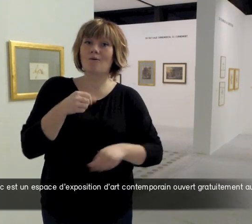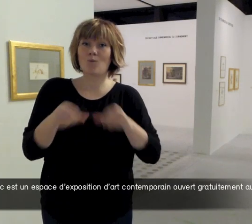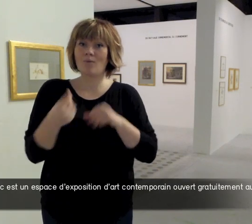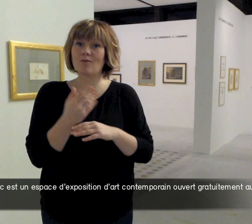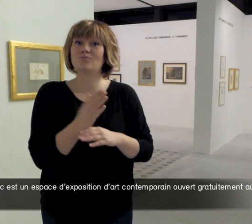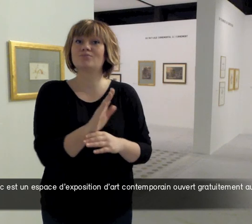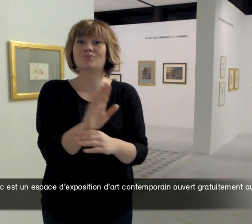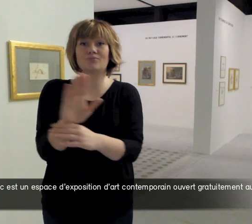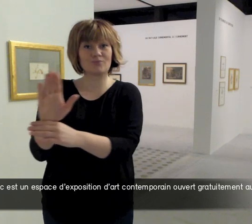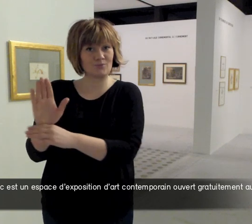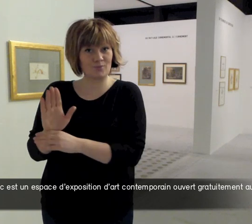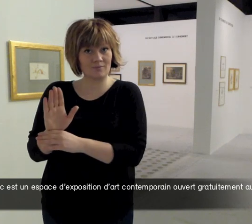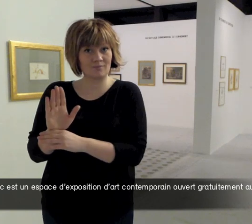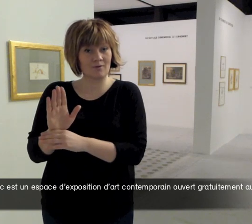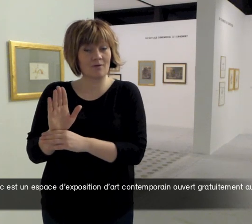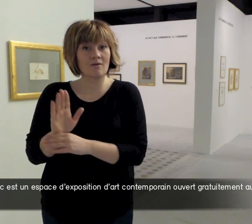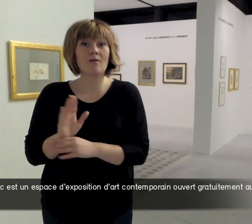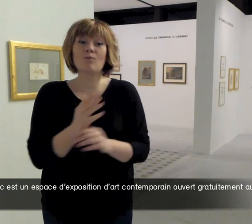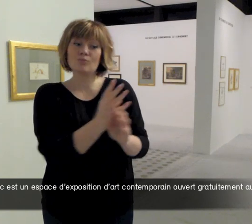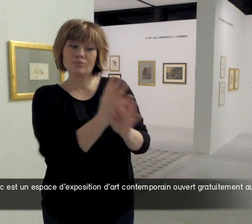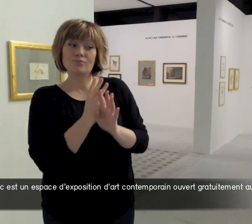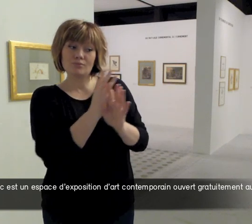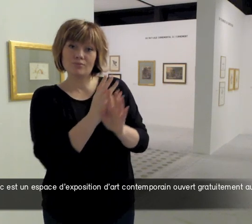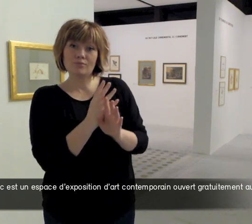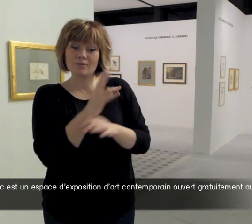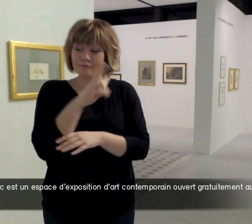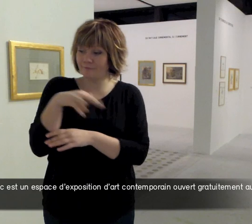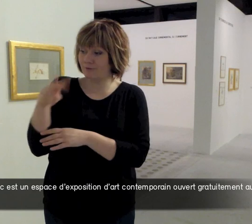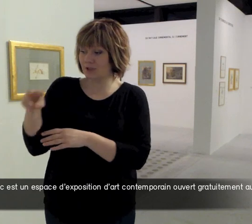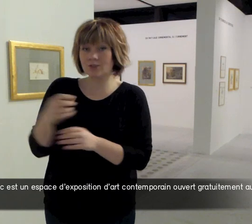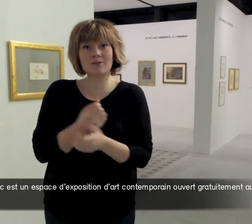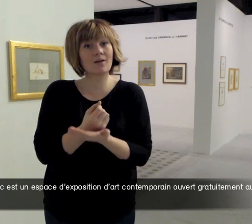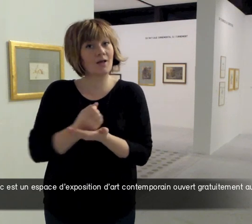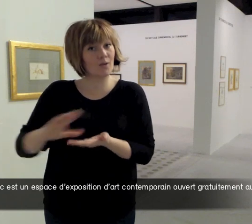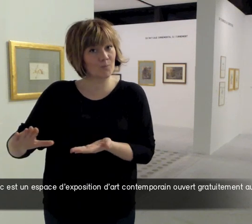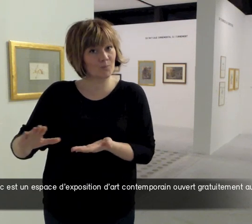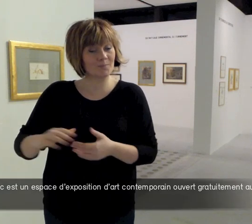Le FRAC est un espace d'exposition d'art contemporain ouvert gratuitement au public.